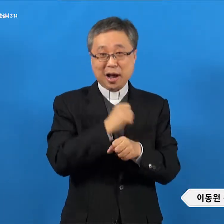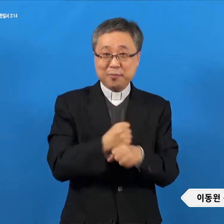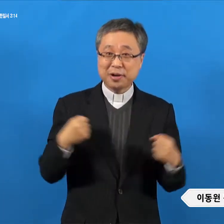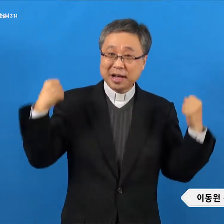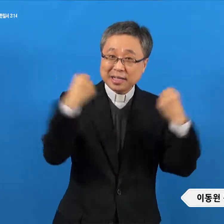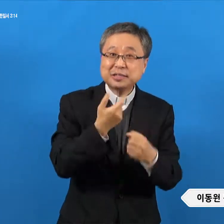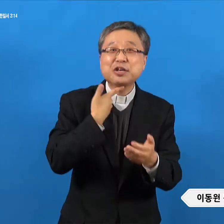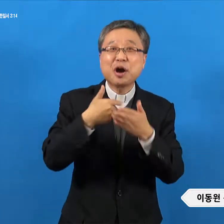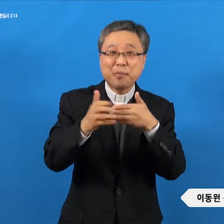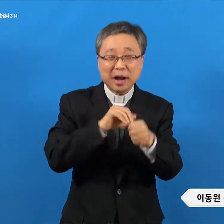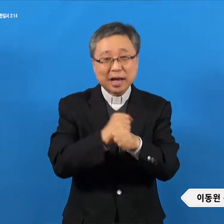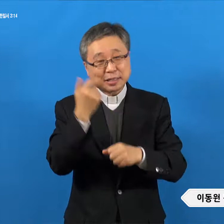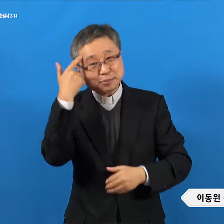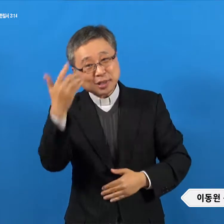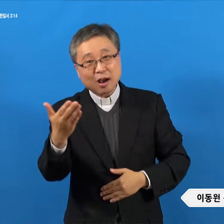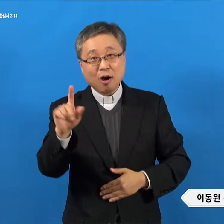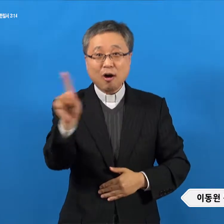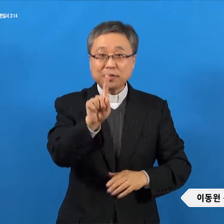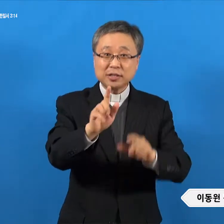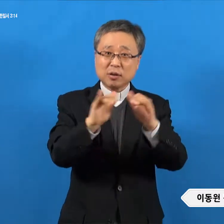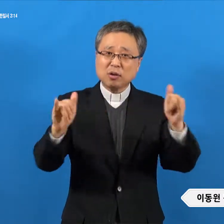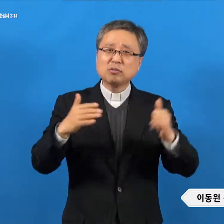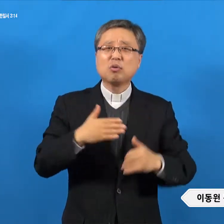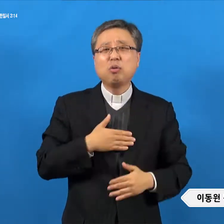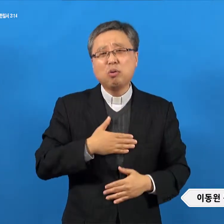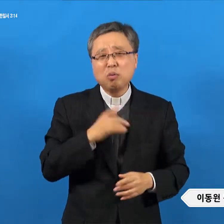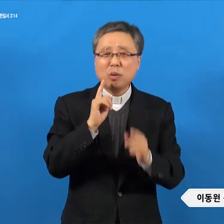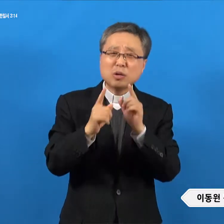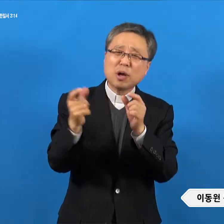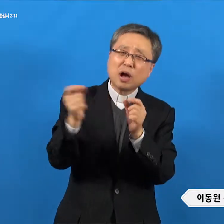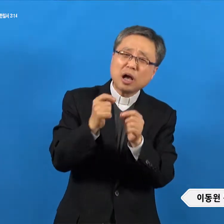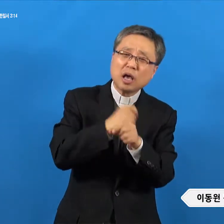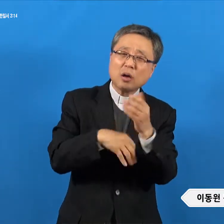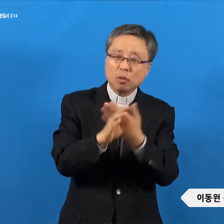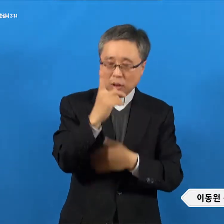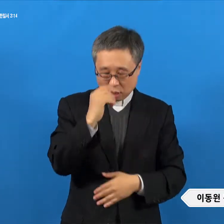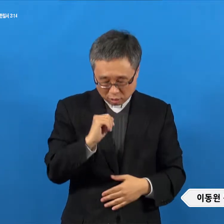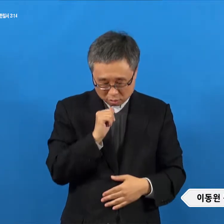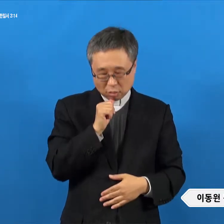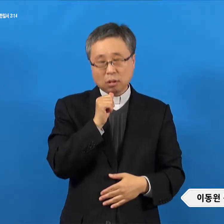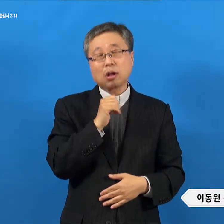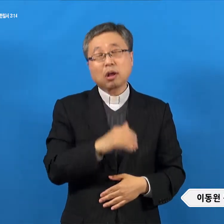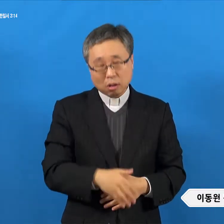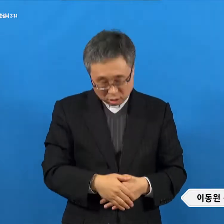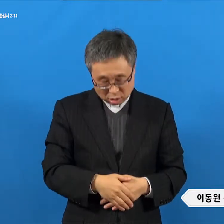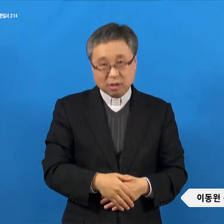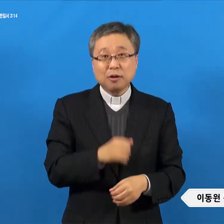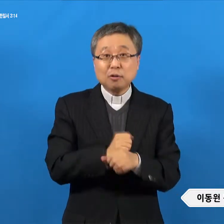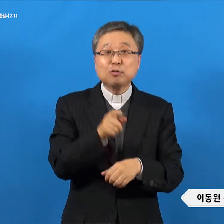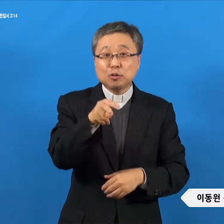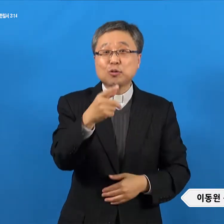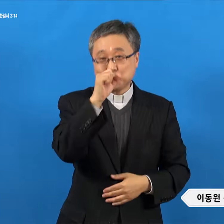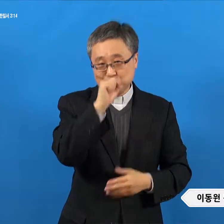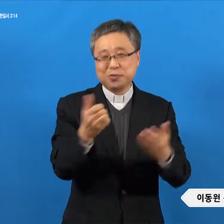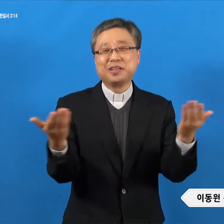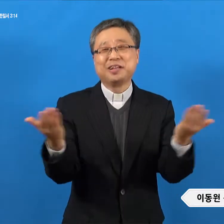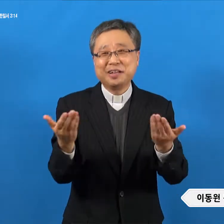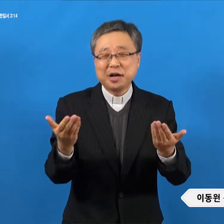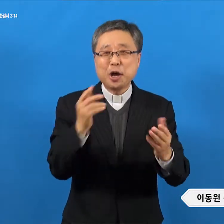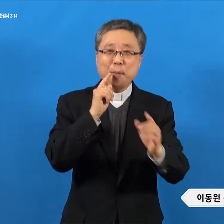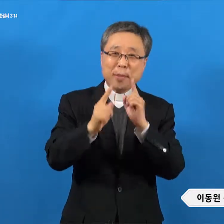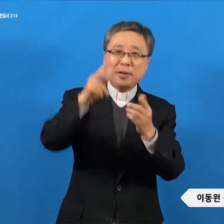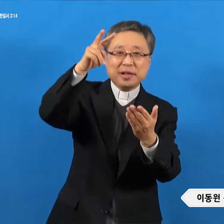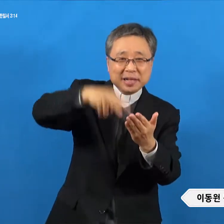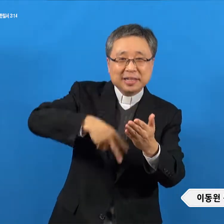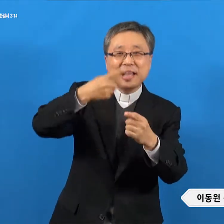경험을 하십니까? 어떤 사람은 저는요 말씀만 가까이 하면 졸아요 그래요. 그것도 좋은 일입니다.